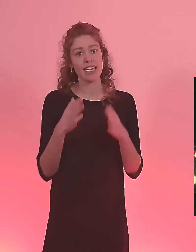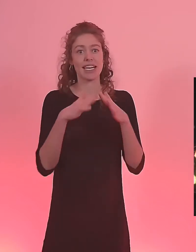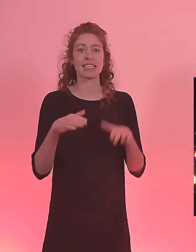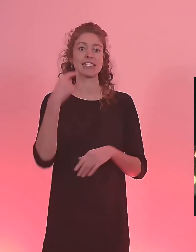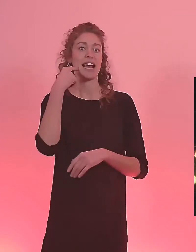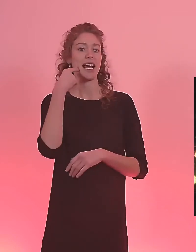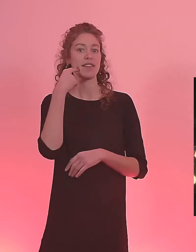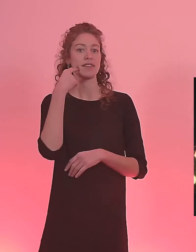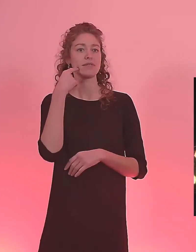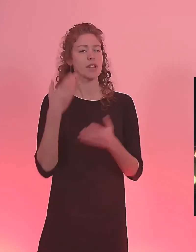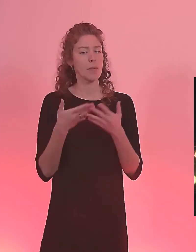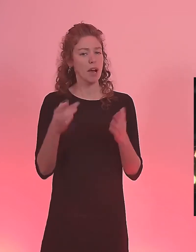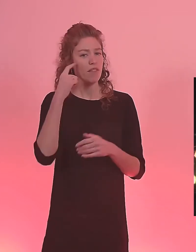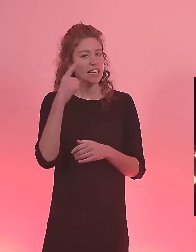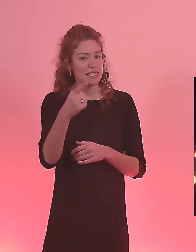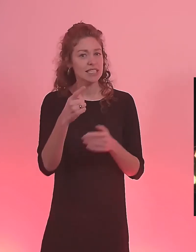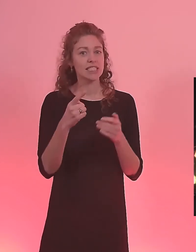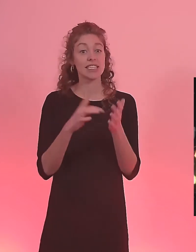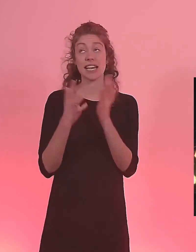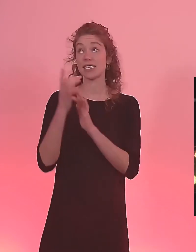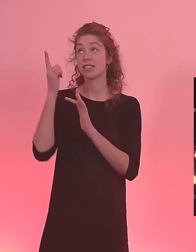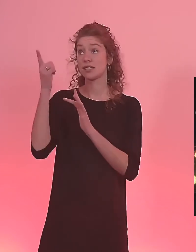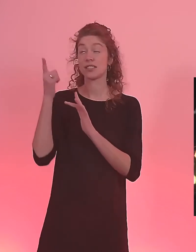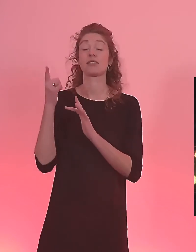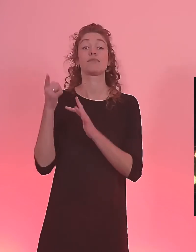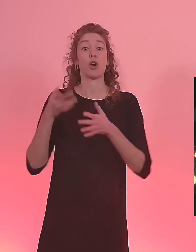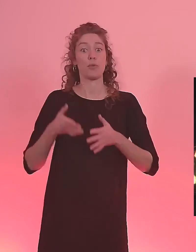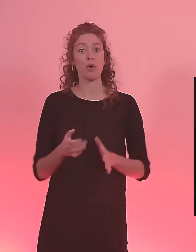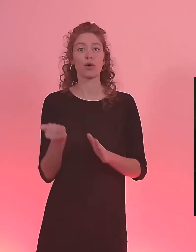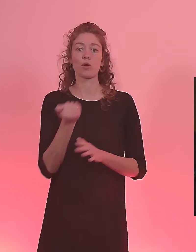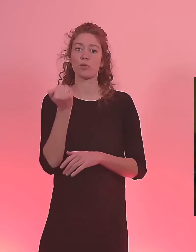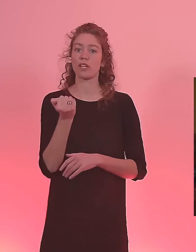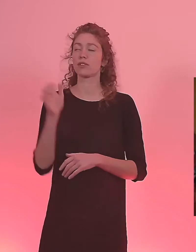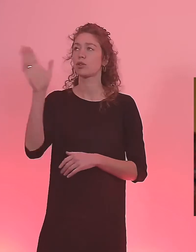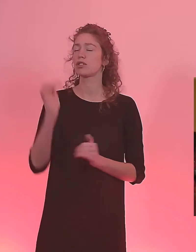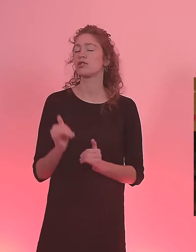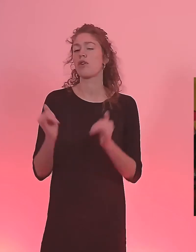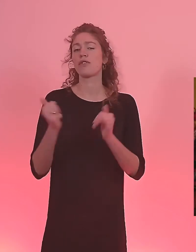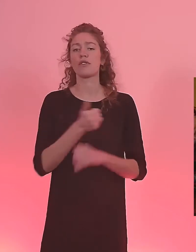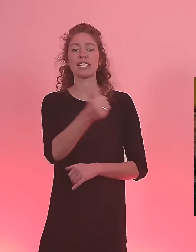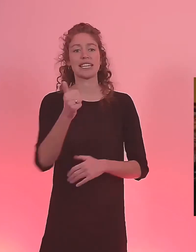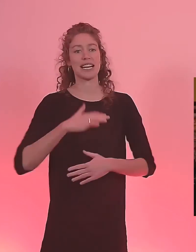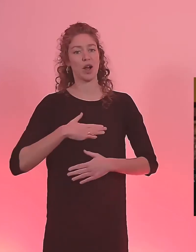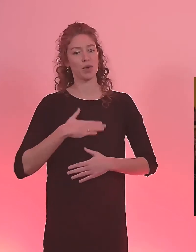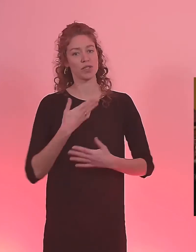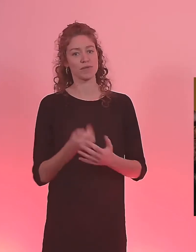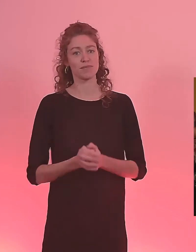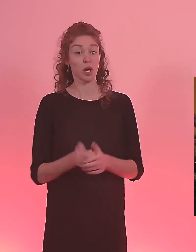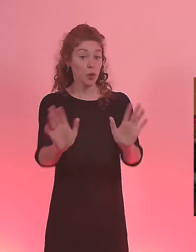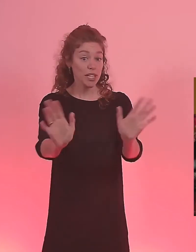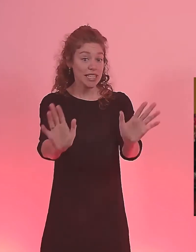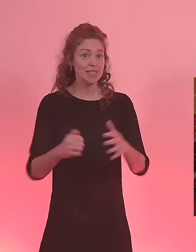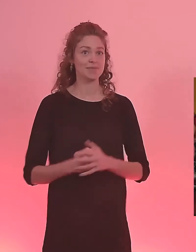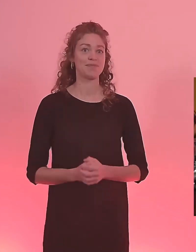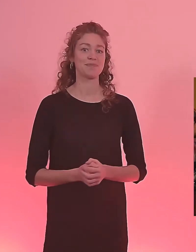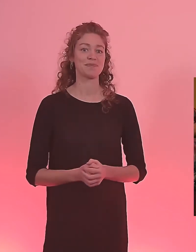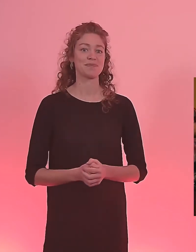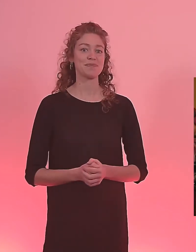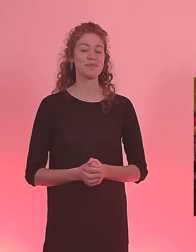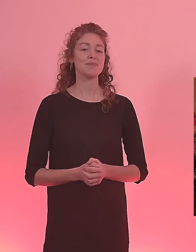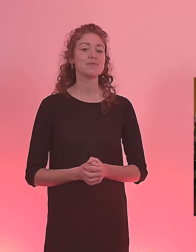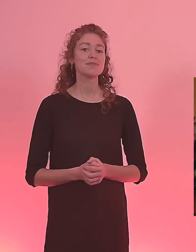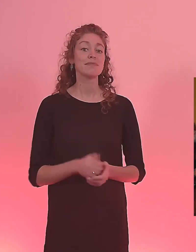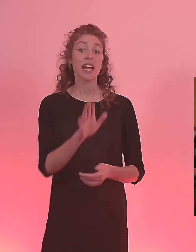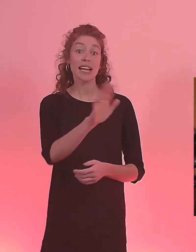Omdat God zoveel van ons houdt. Doei! Hey Hey kids, weet je wat nou zo leuk is? Met het volgende